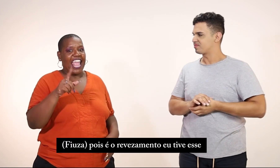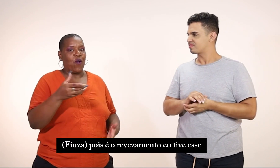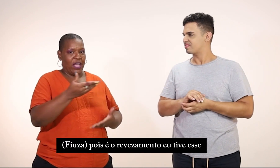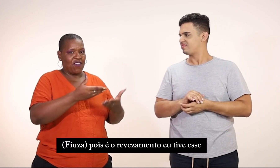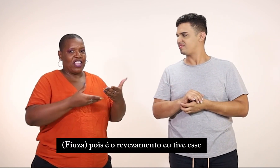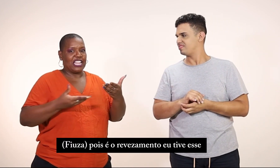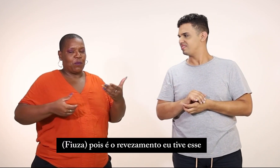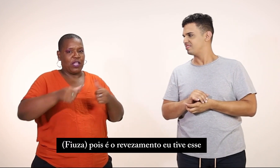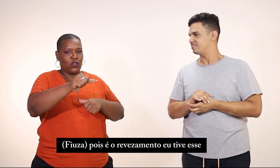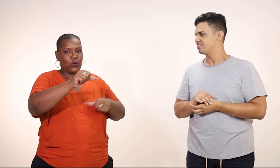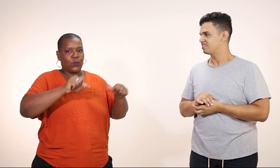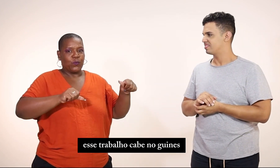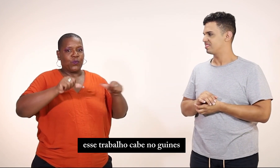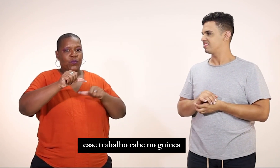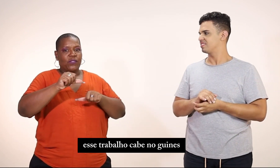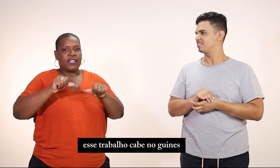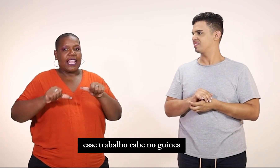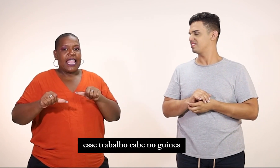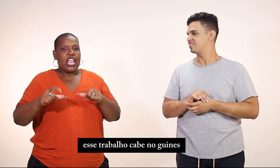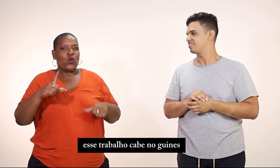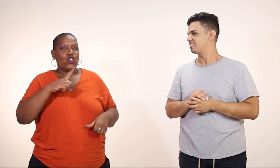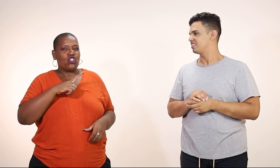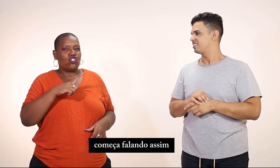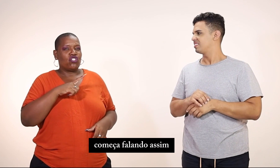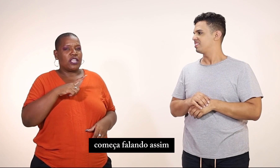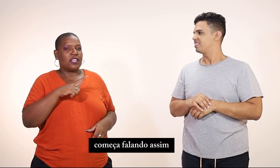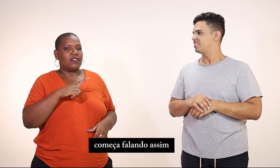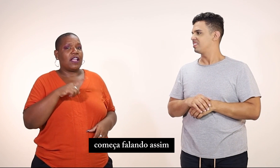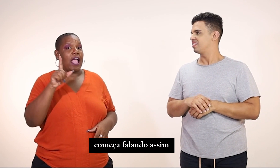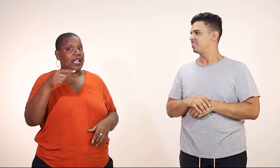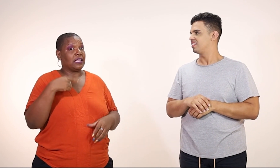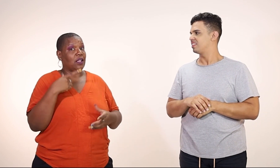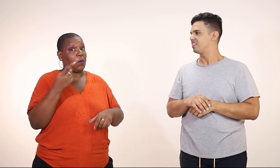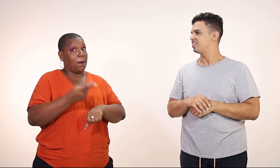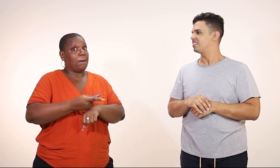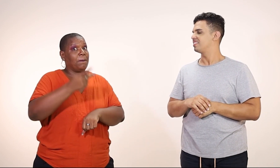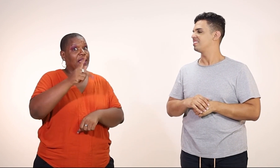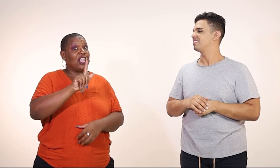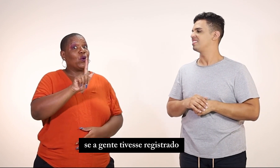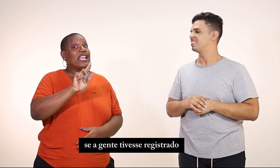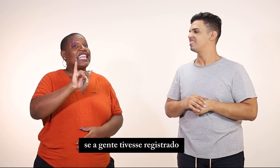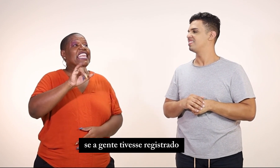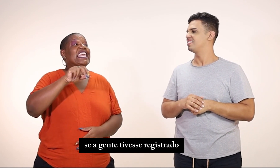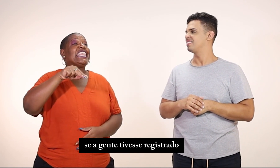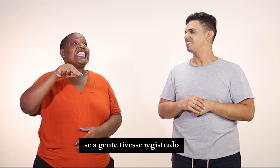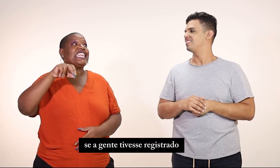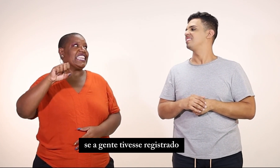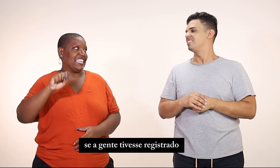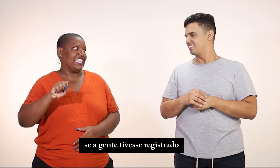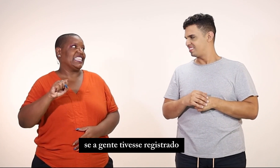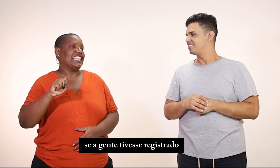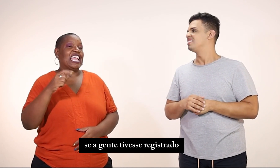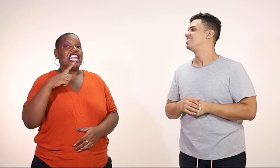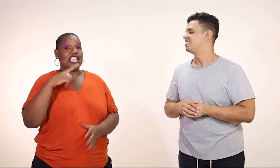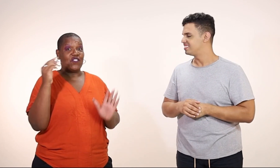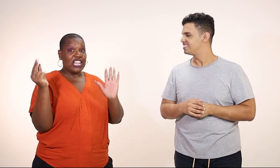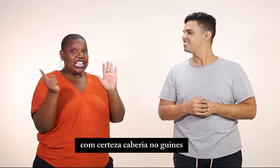tive esse trabalho cabe no Guinness, começo falando assim. Se a gente tivesse registrado, com